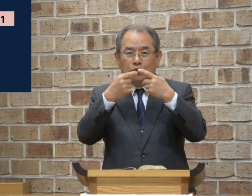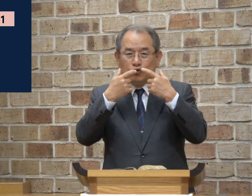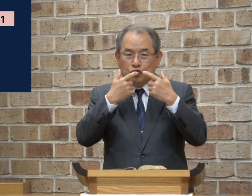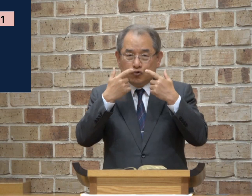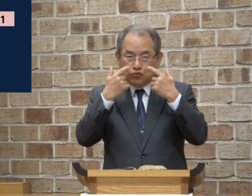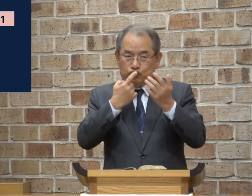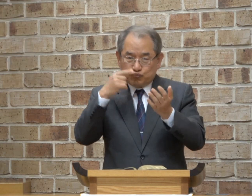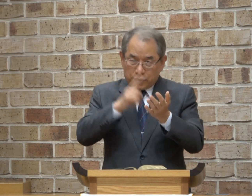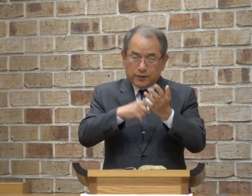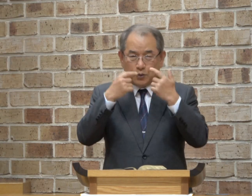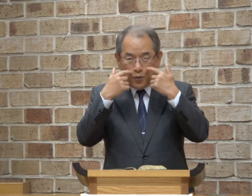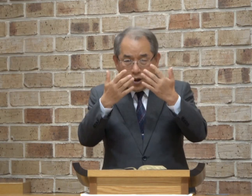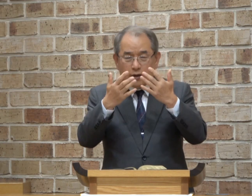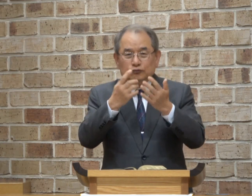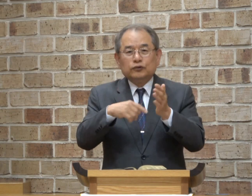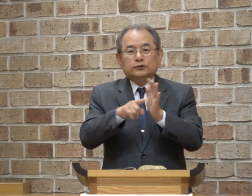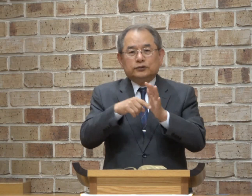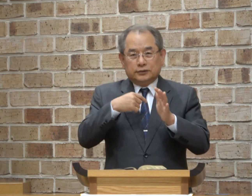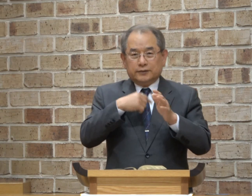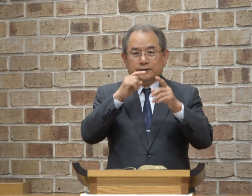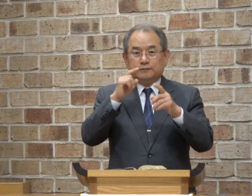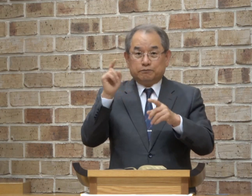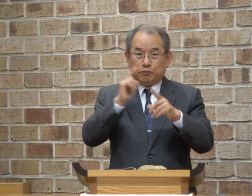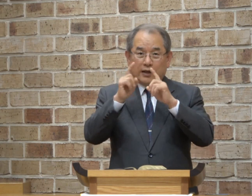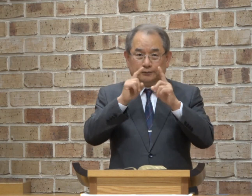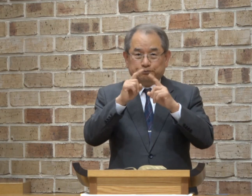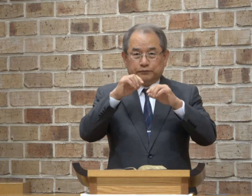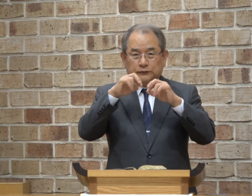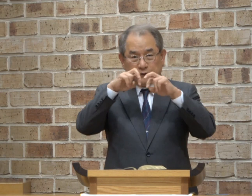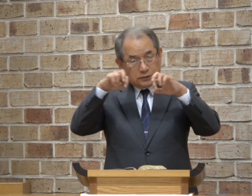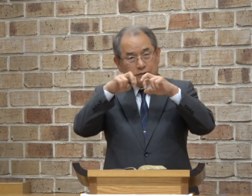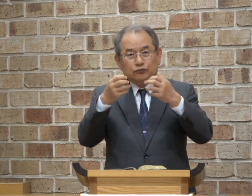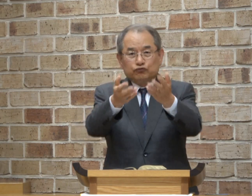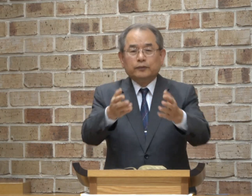오늘 그것에 대해서 여러분 쉽게 확실하게 설명해 드리고자 합니다.